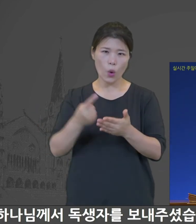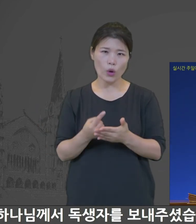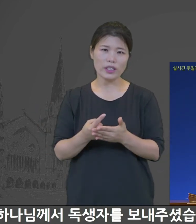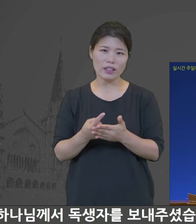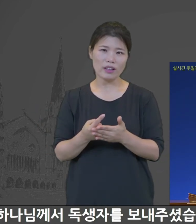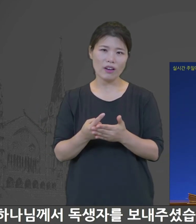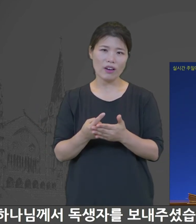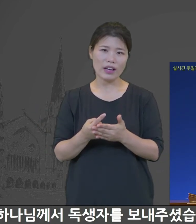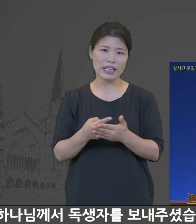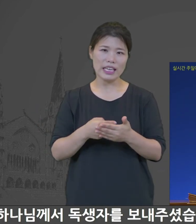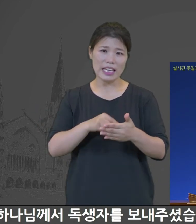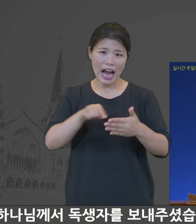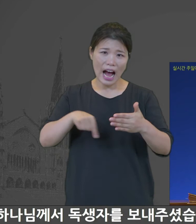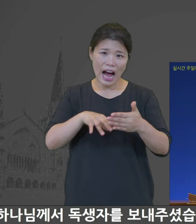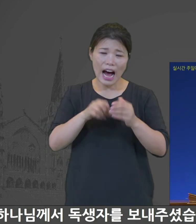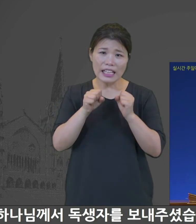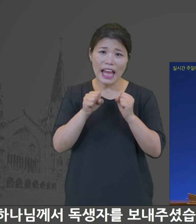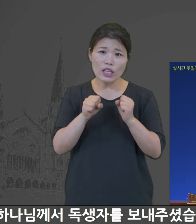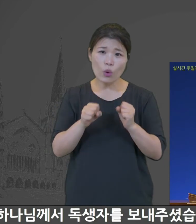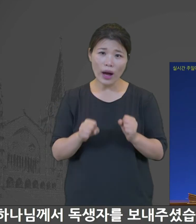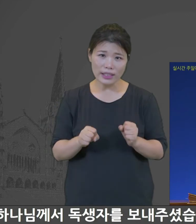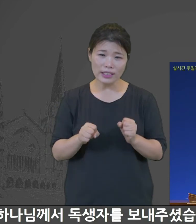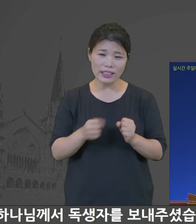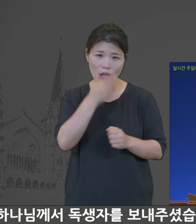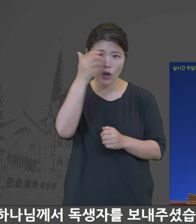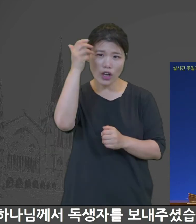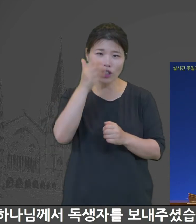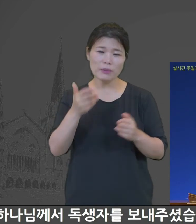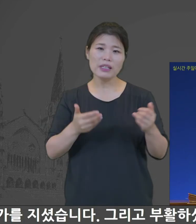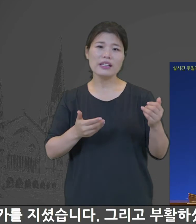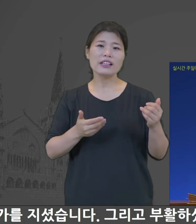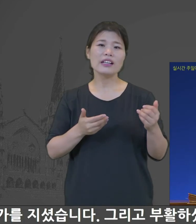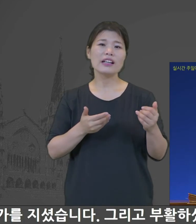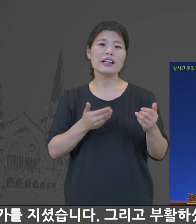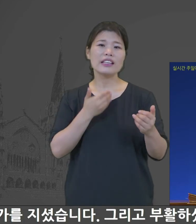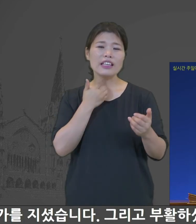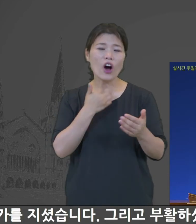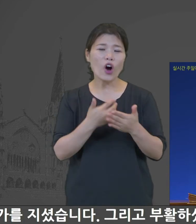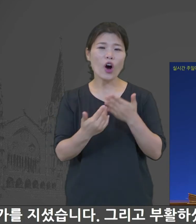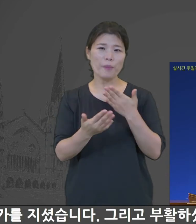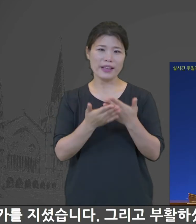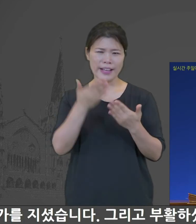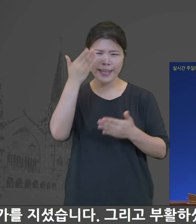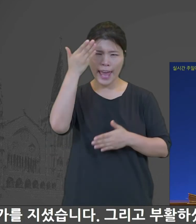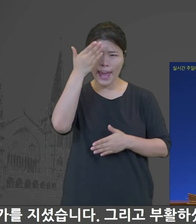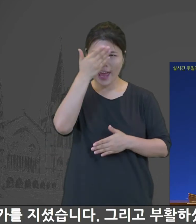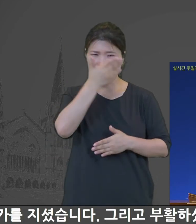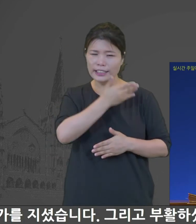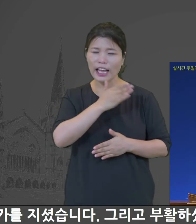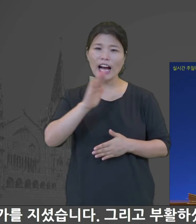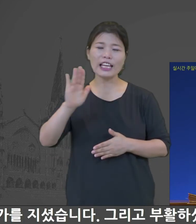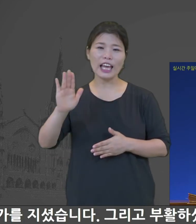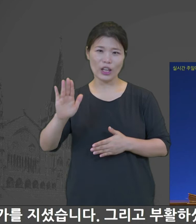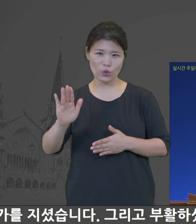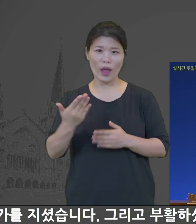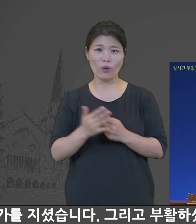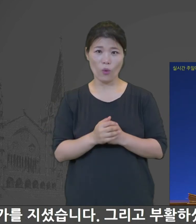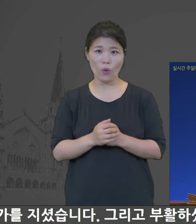내주하시는 성령님을 경험해서 깨끗해지고, 그래서 우리는